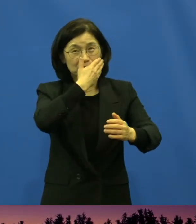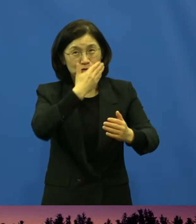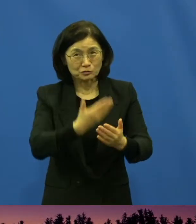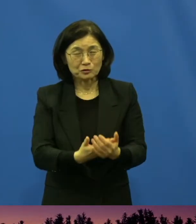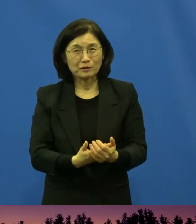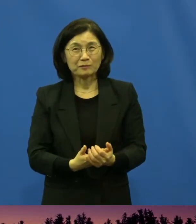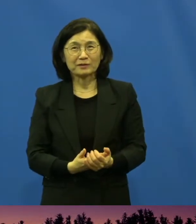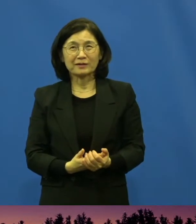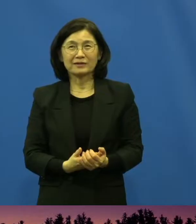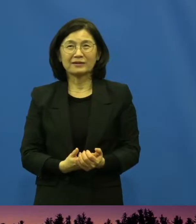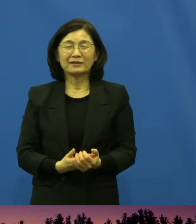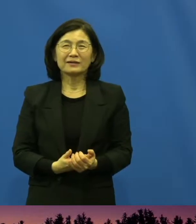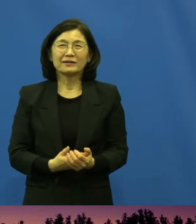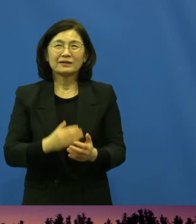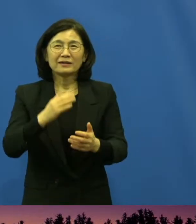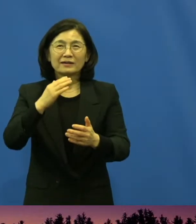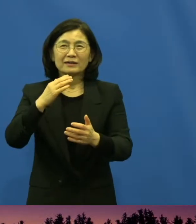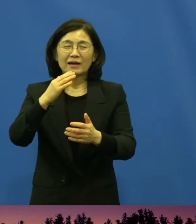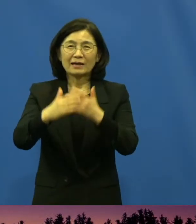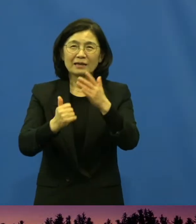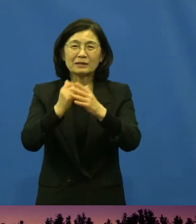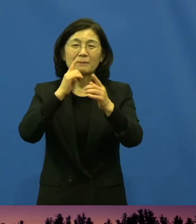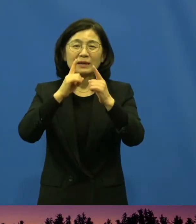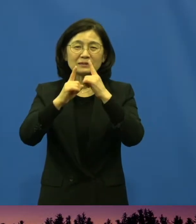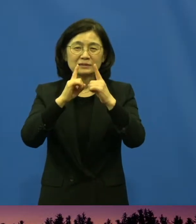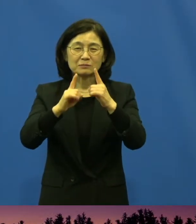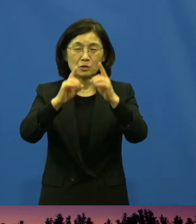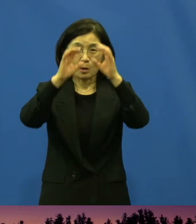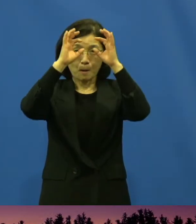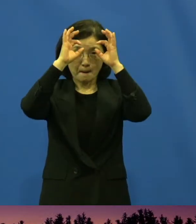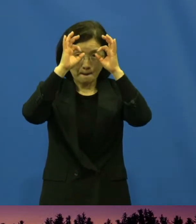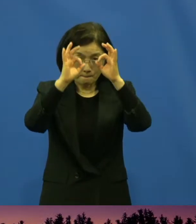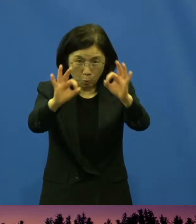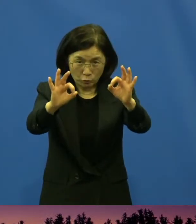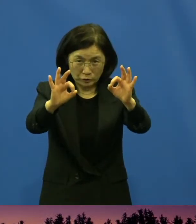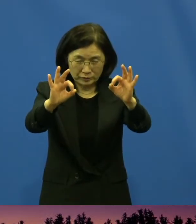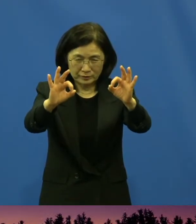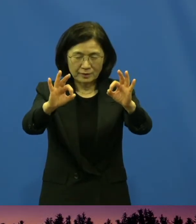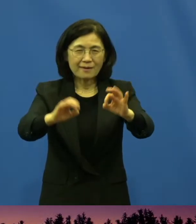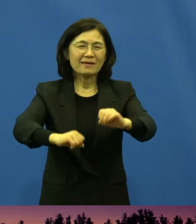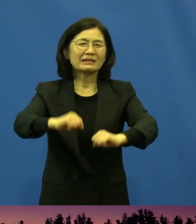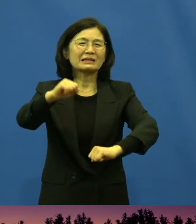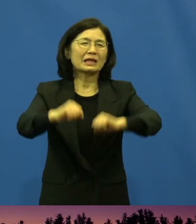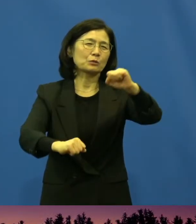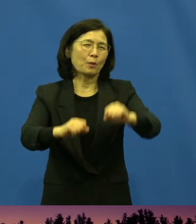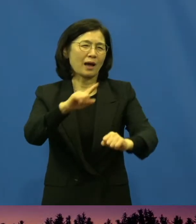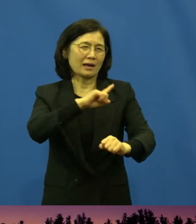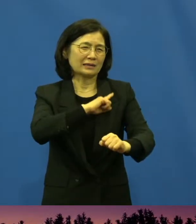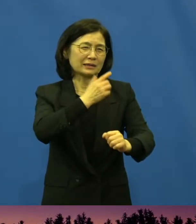아니고 말씀을 들으려고 하는 태도, 그죠? 이게 참 중요해요.